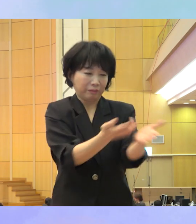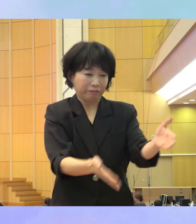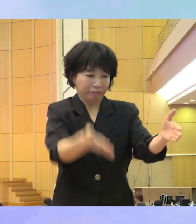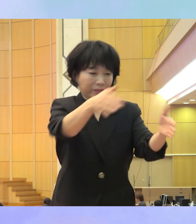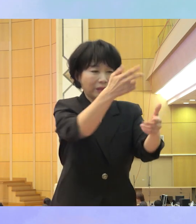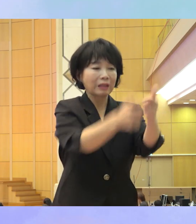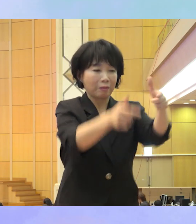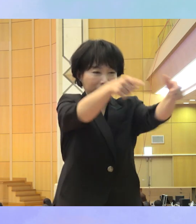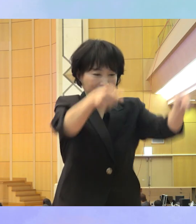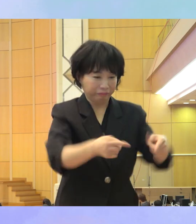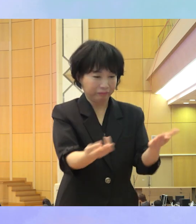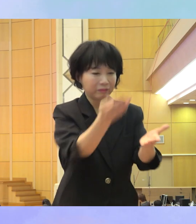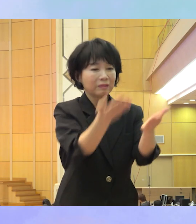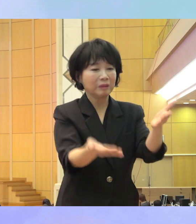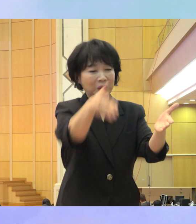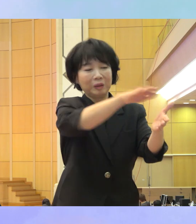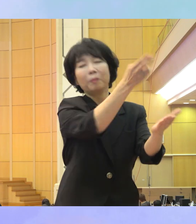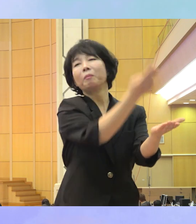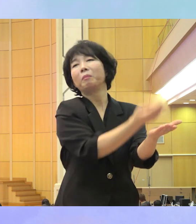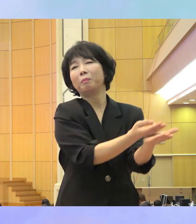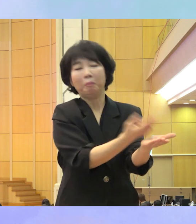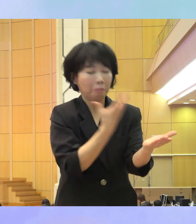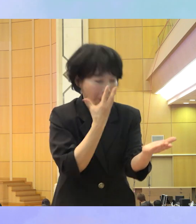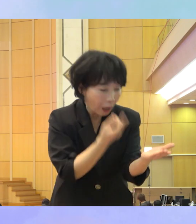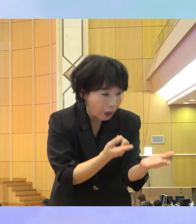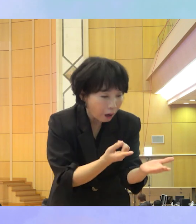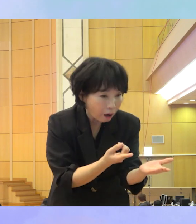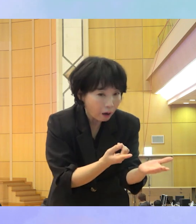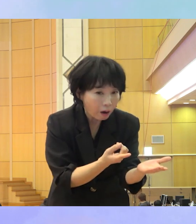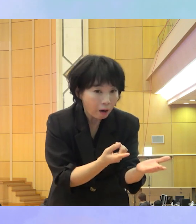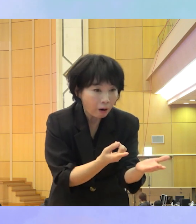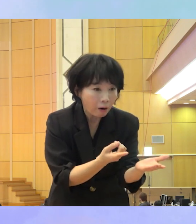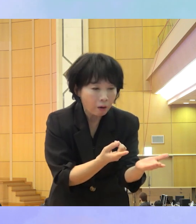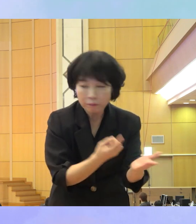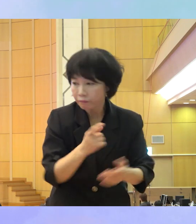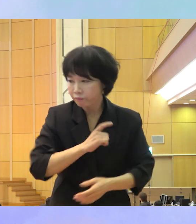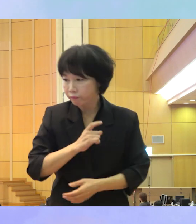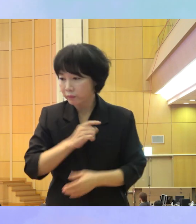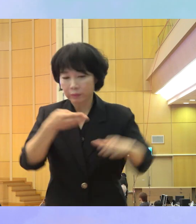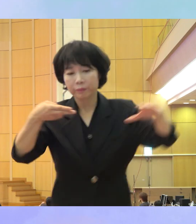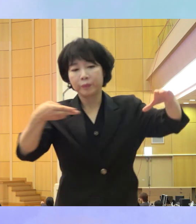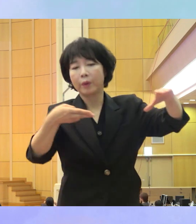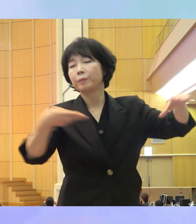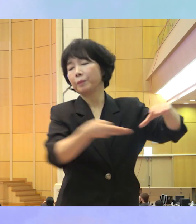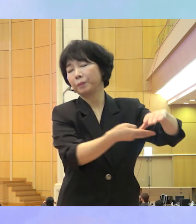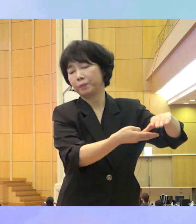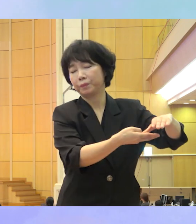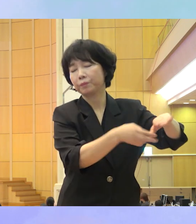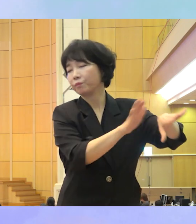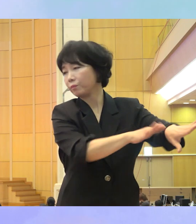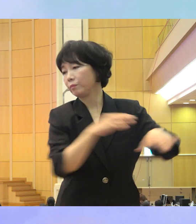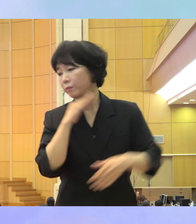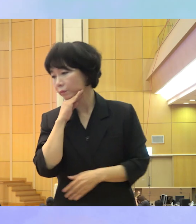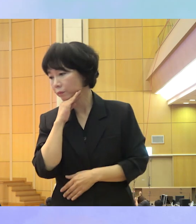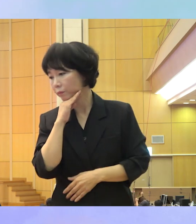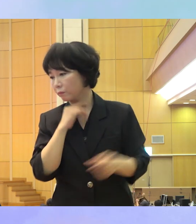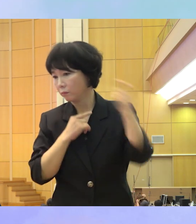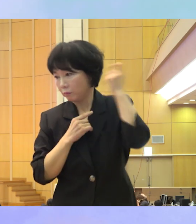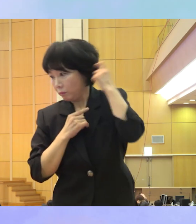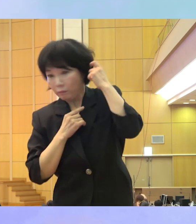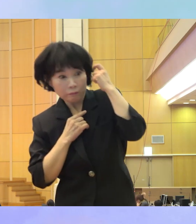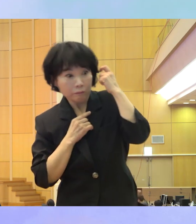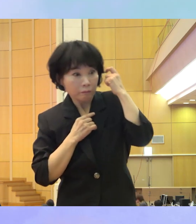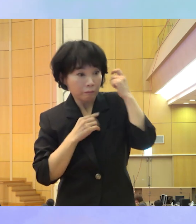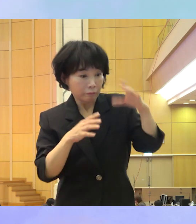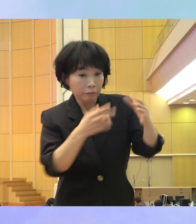장의사라고 그러죠? 보니까 관이 움직이는 거예요. 막 흔들어가는 거예요. 그래가지고 막 다